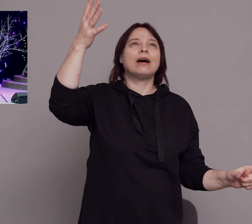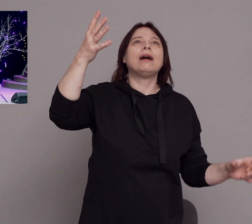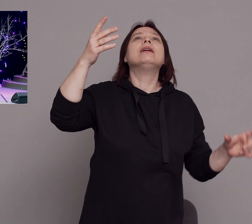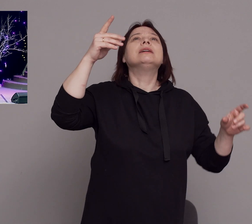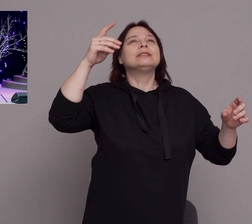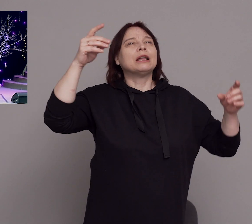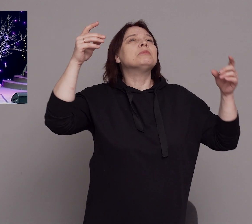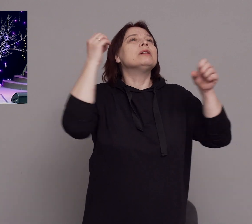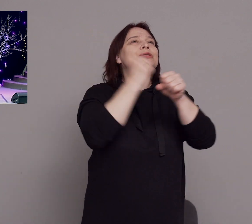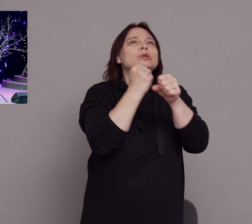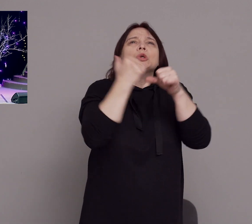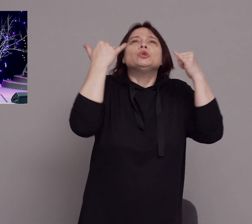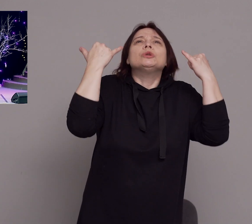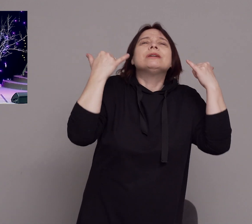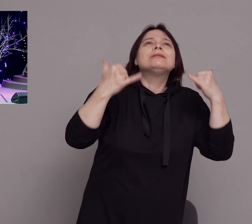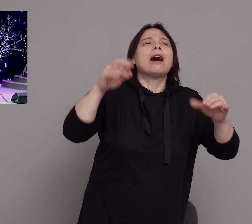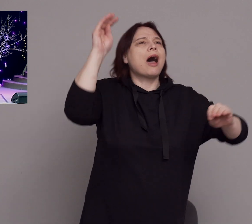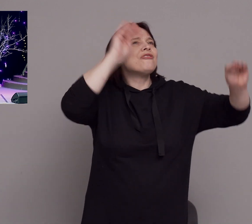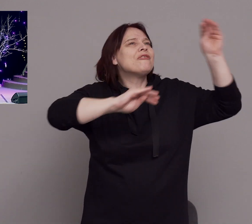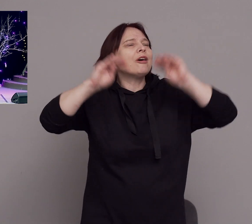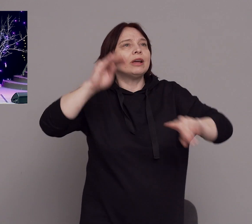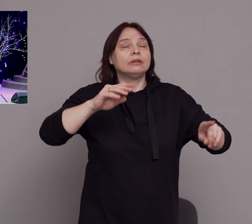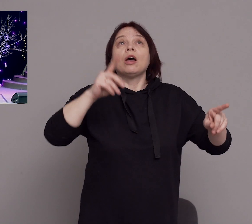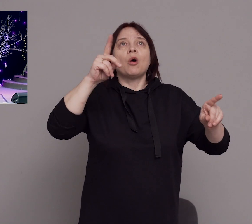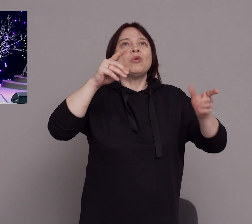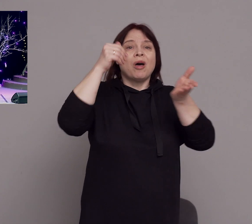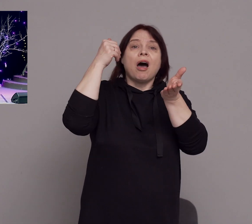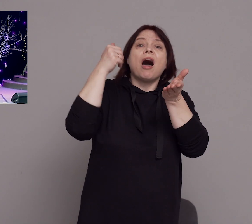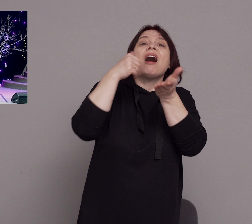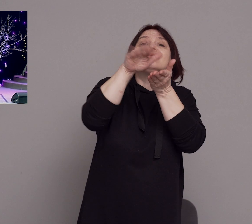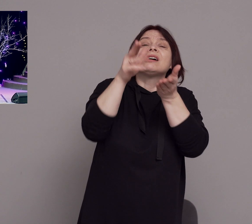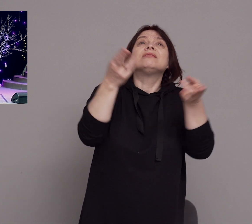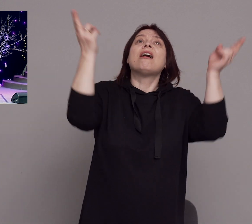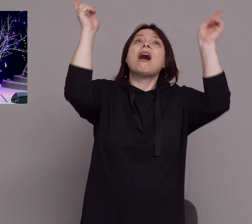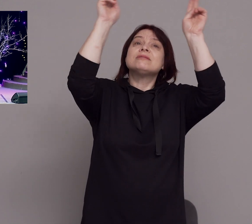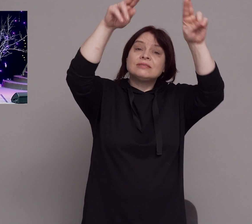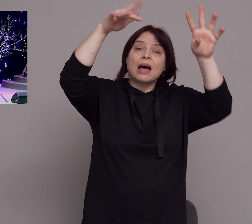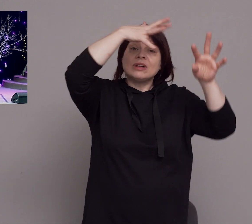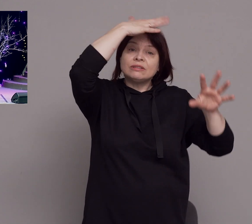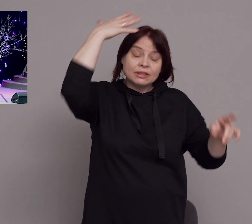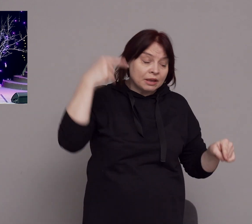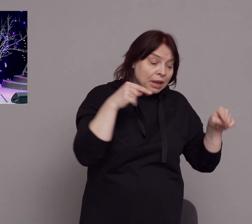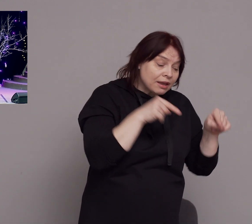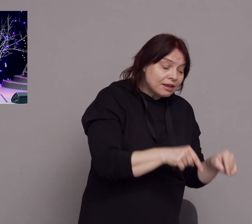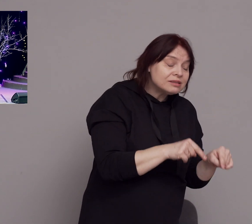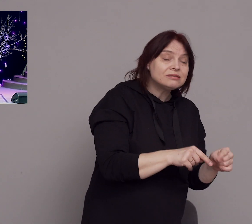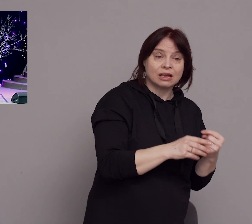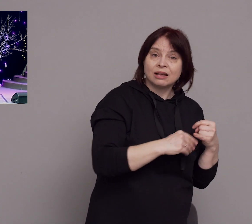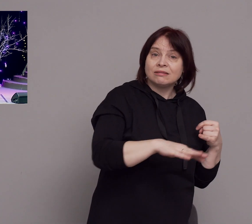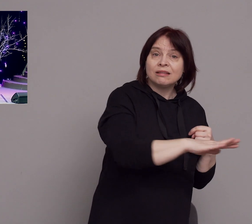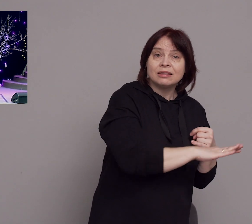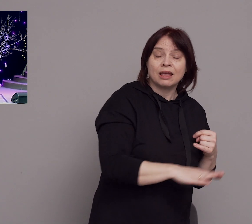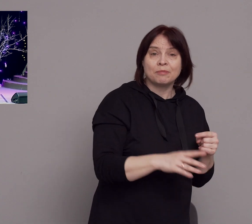их. И дальше мы увидим, что означало для Иисуса воплотиться. В 7 стихе мы читаем, «Он уничижил